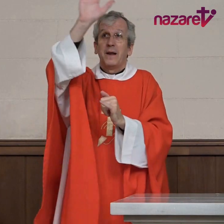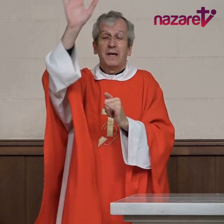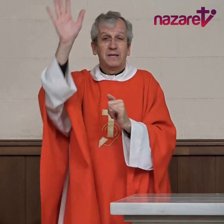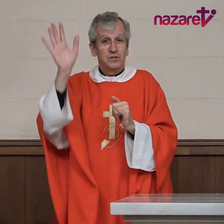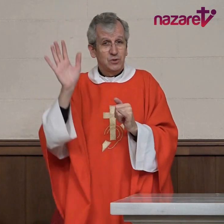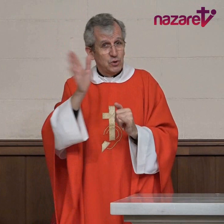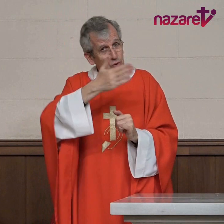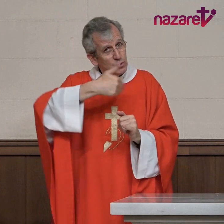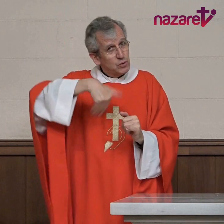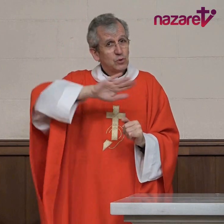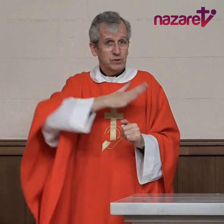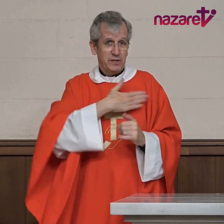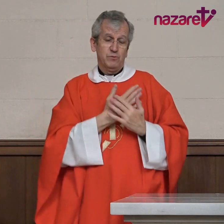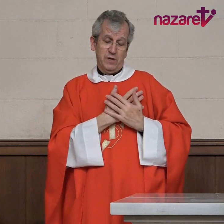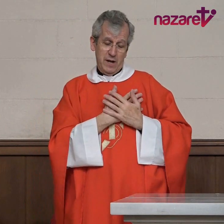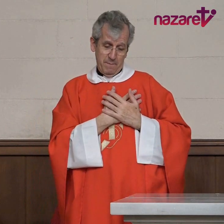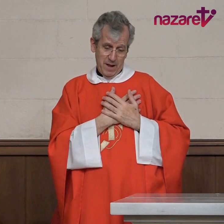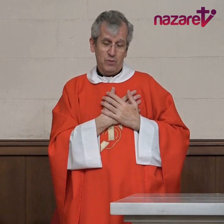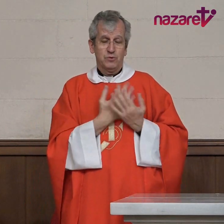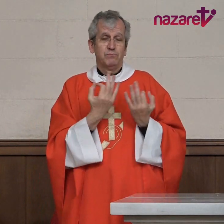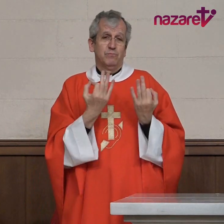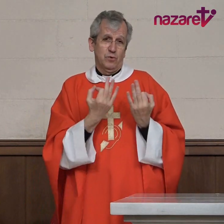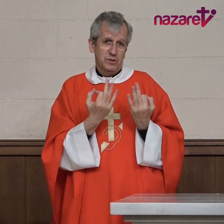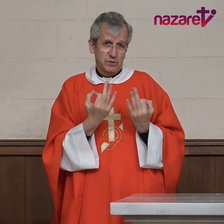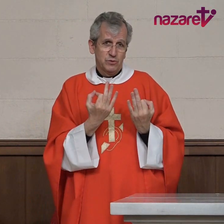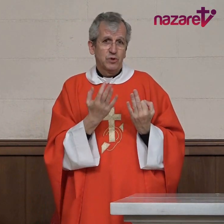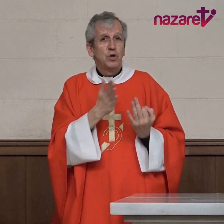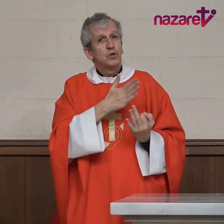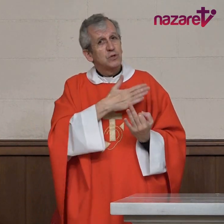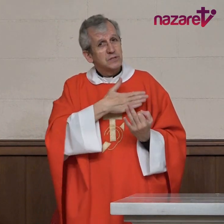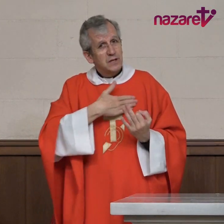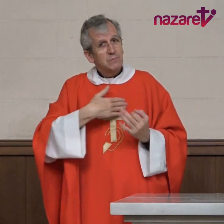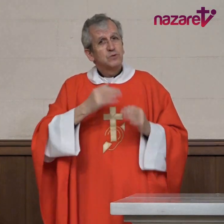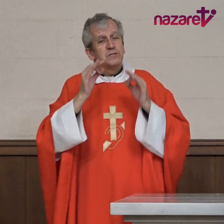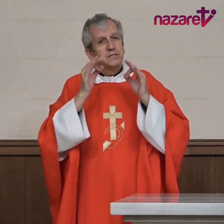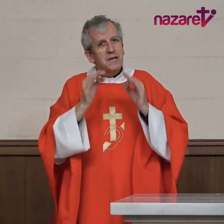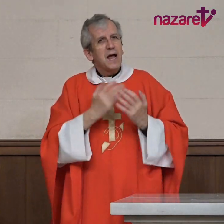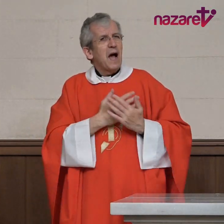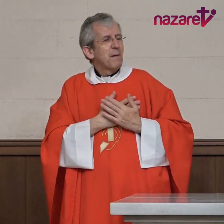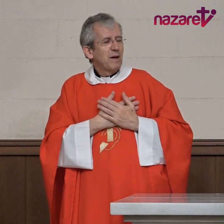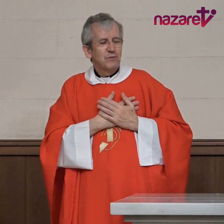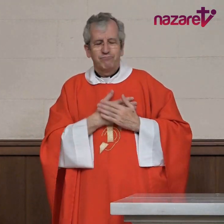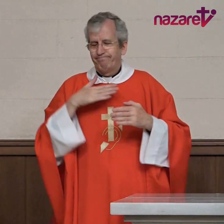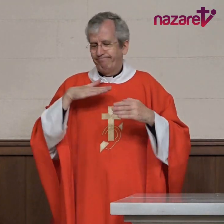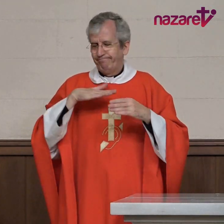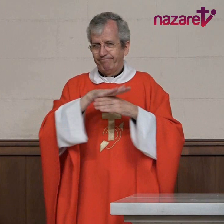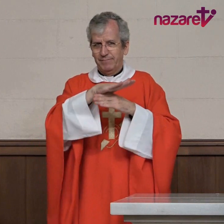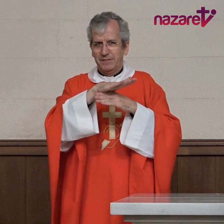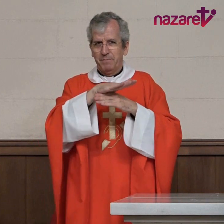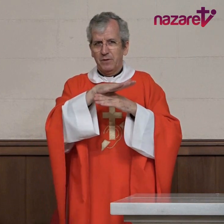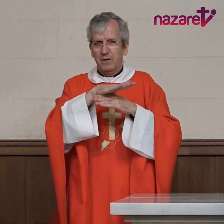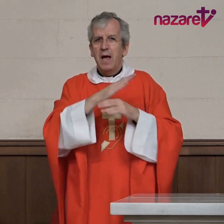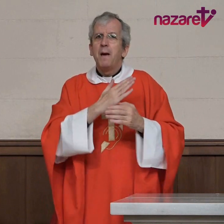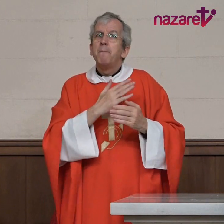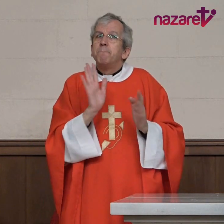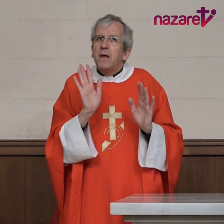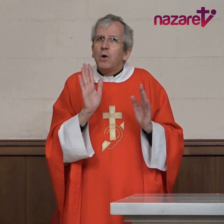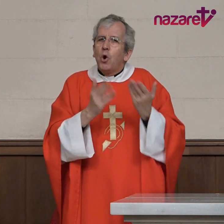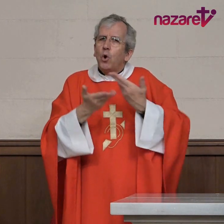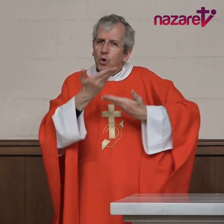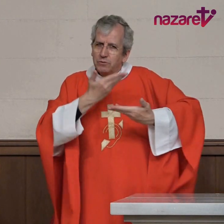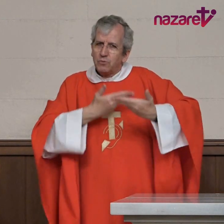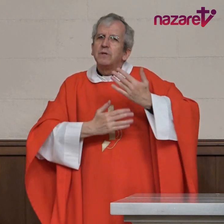Todos queremos ser amados por lo que somos. Todos queremos ser amados incondicionalmente. ¿Le amamos así?